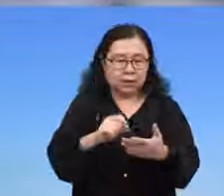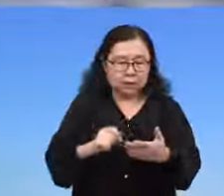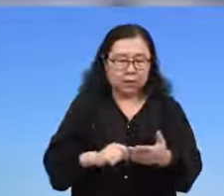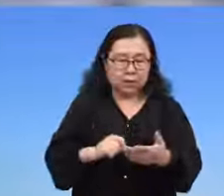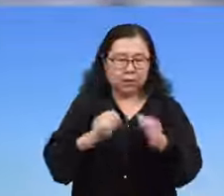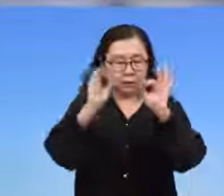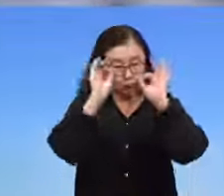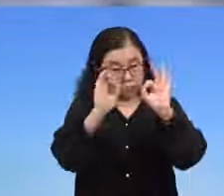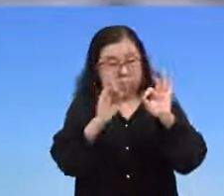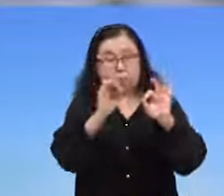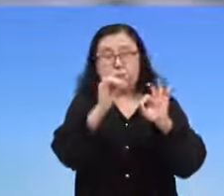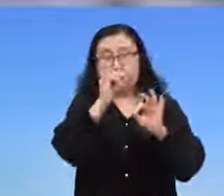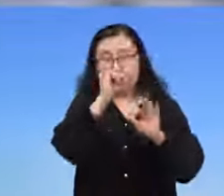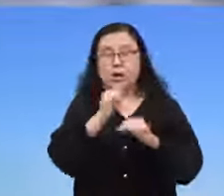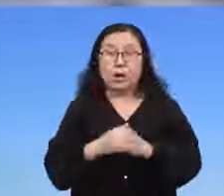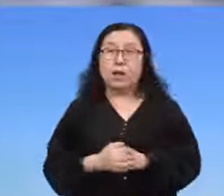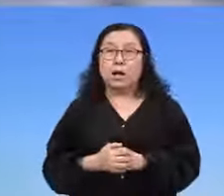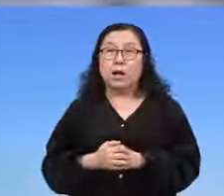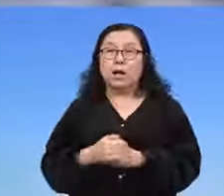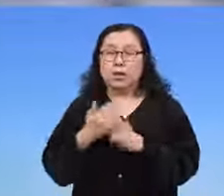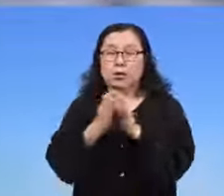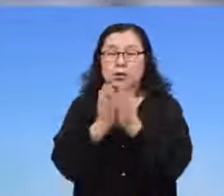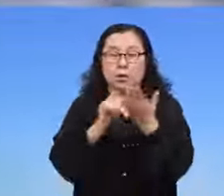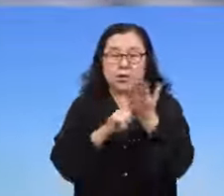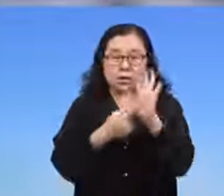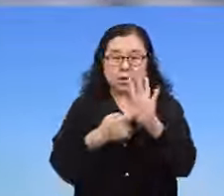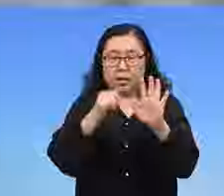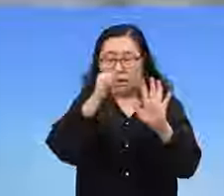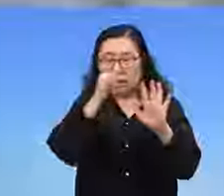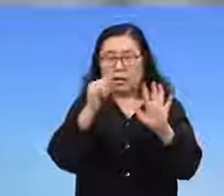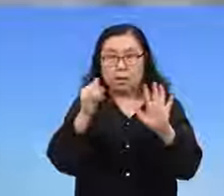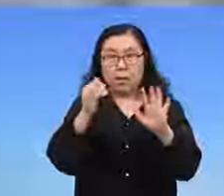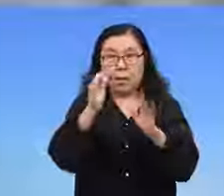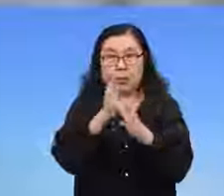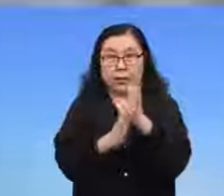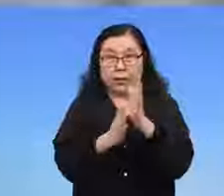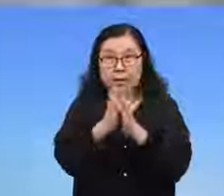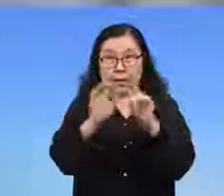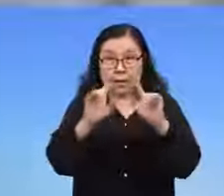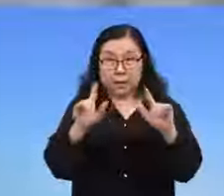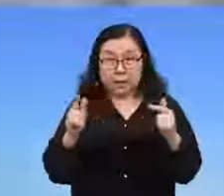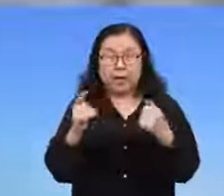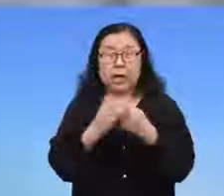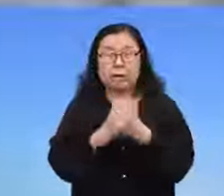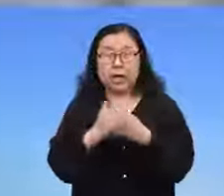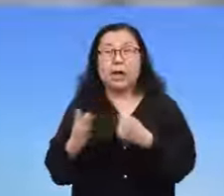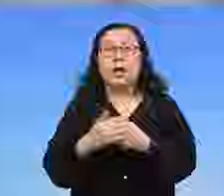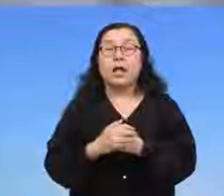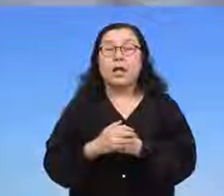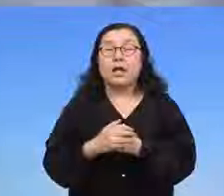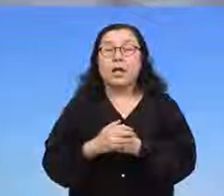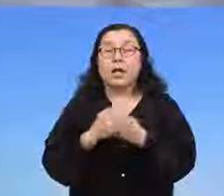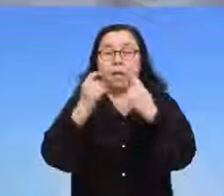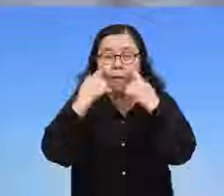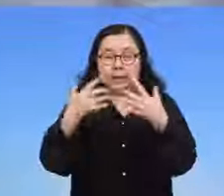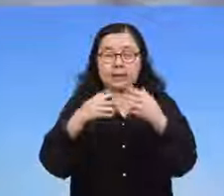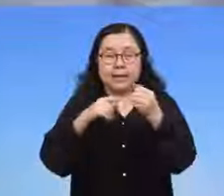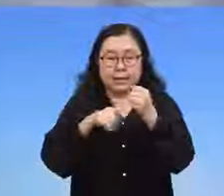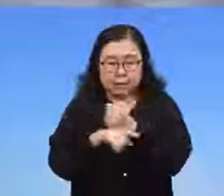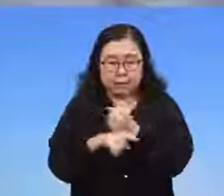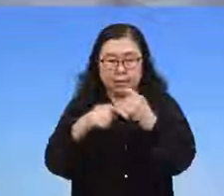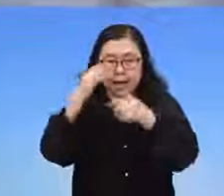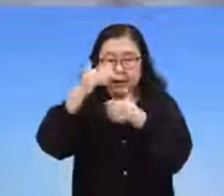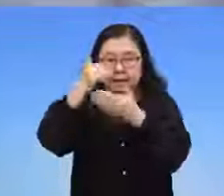있습니다. 글쎄 성경에 나와 있지 않으니까 정확한 이유는 하나님만 아시겠지만, 그러나